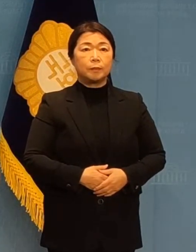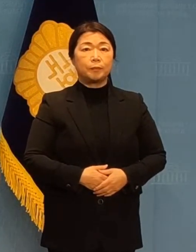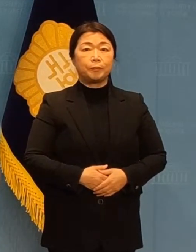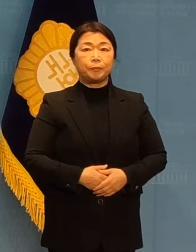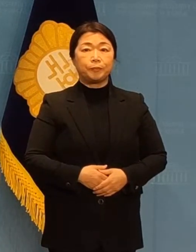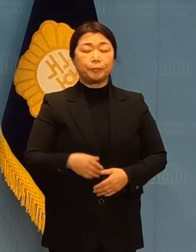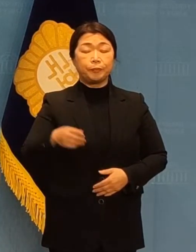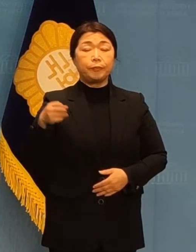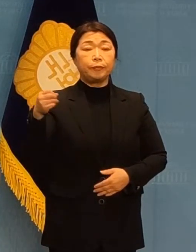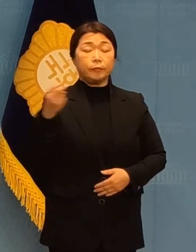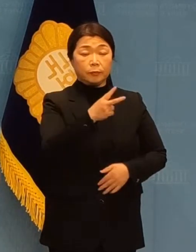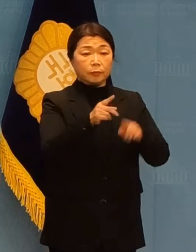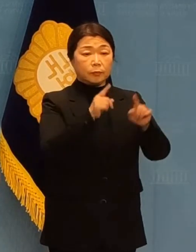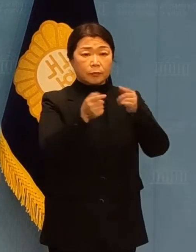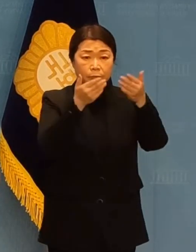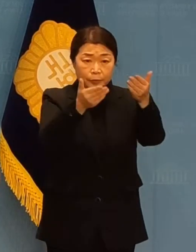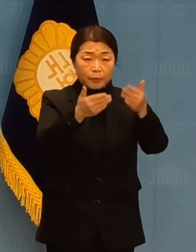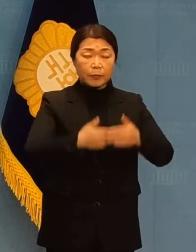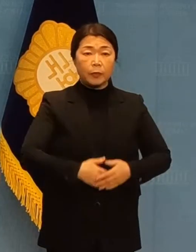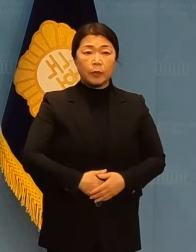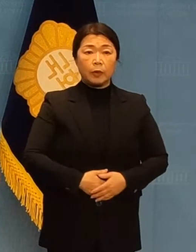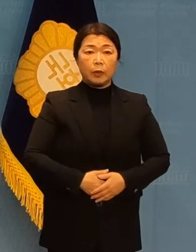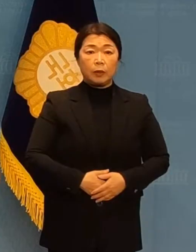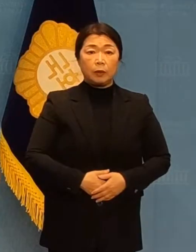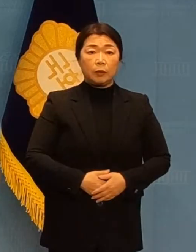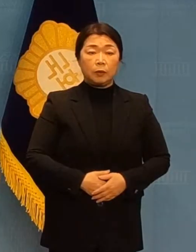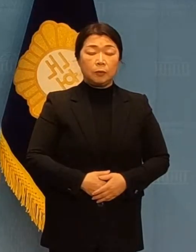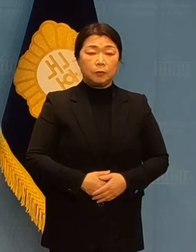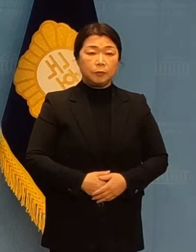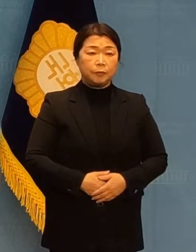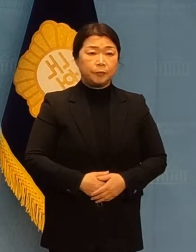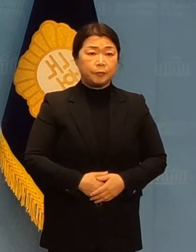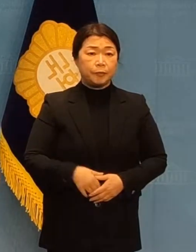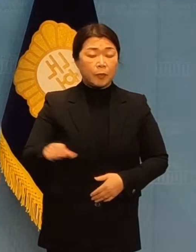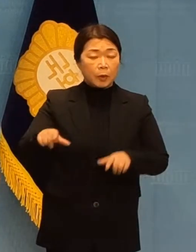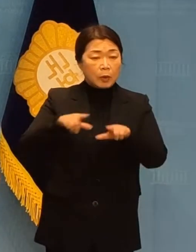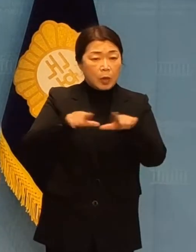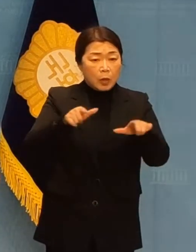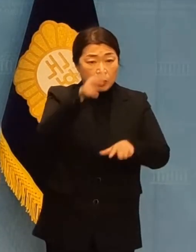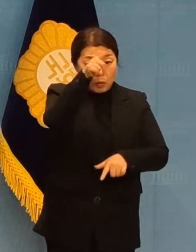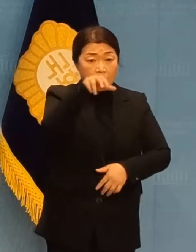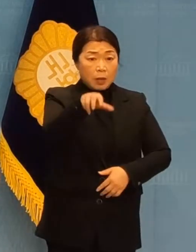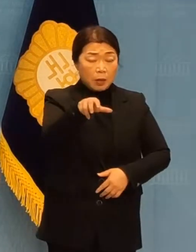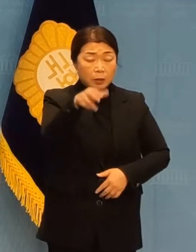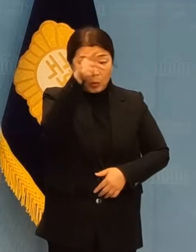다시 한번 말씀드리지만 제가 일선 경찰관